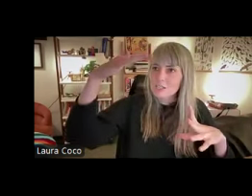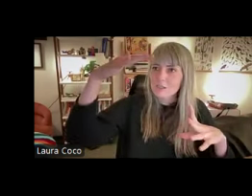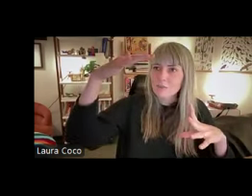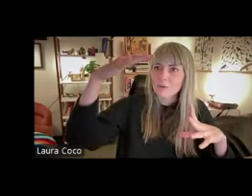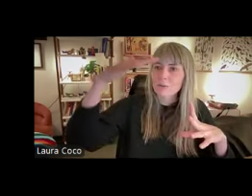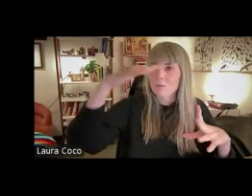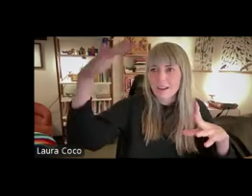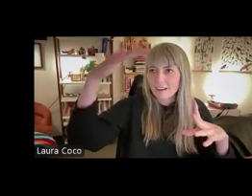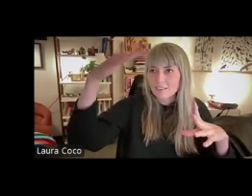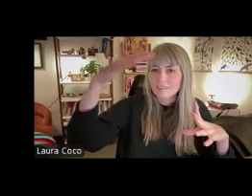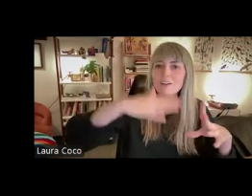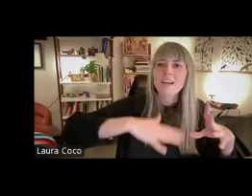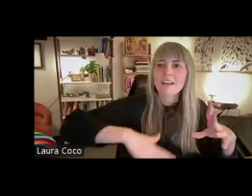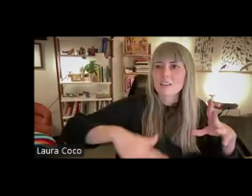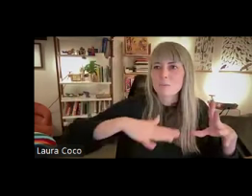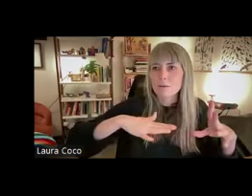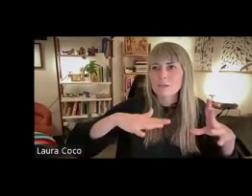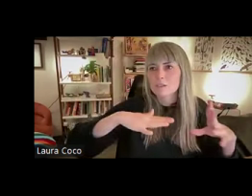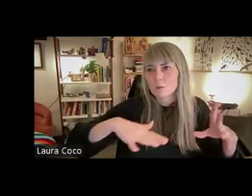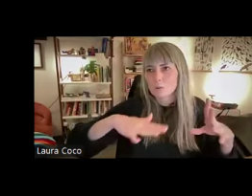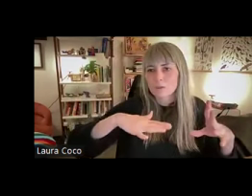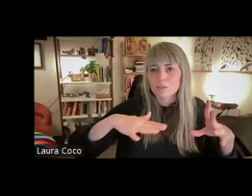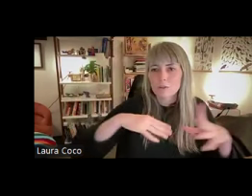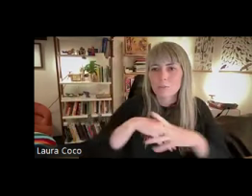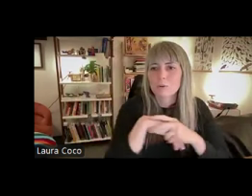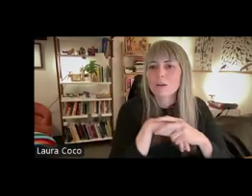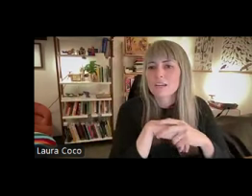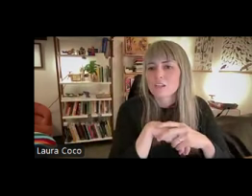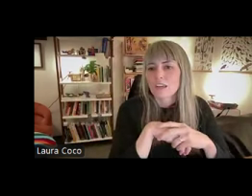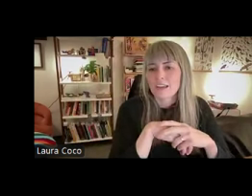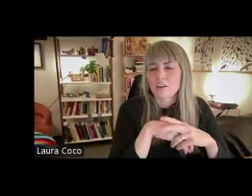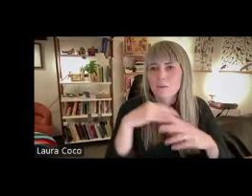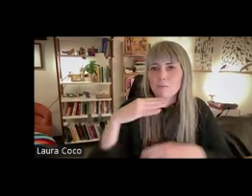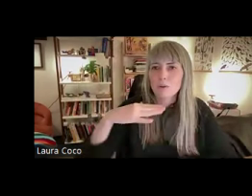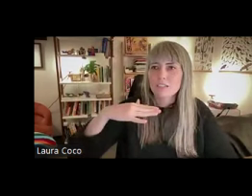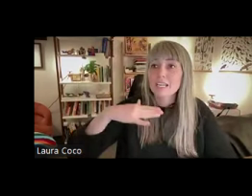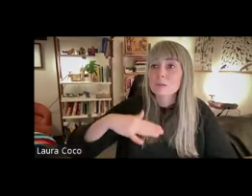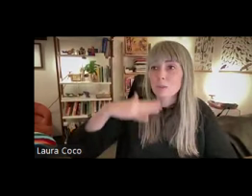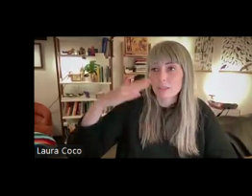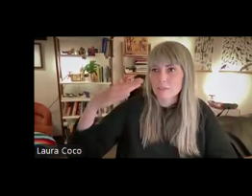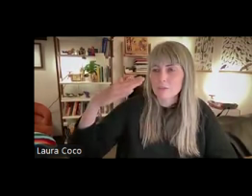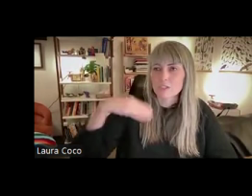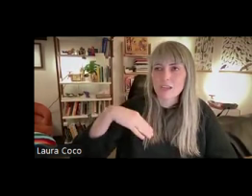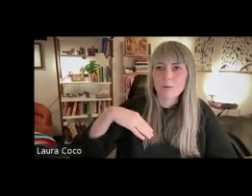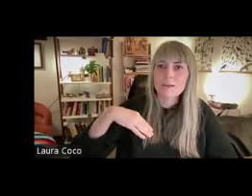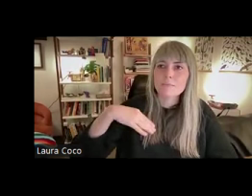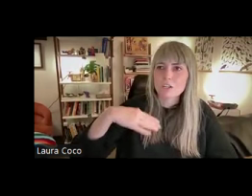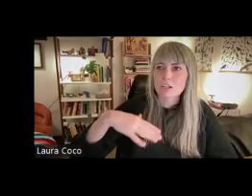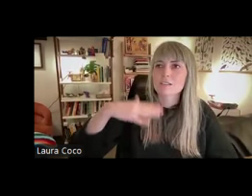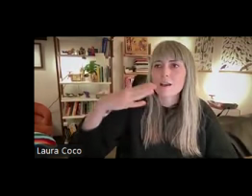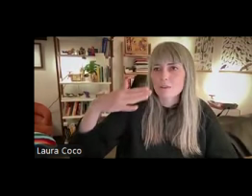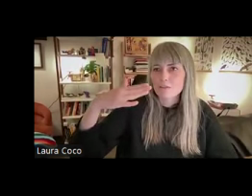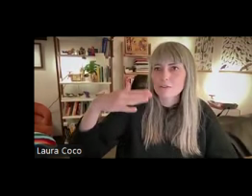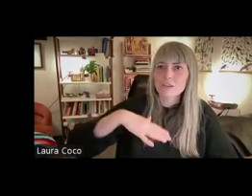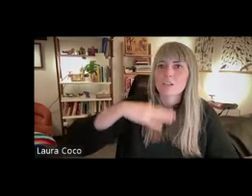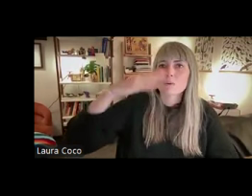ver que en la parte de arriba, que son los niveles más peligrosos, el nivel rojo, y hacia abajo son los niveles menos peligrosos y están